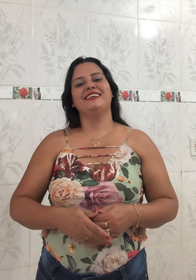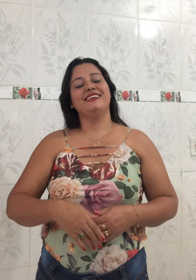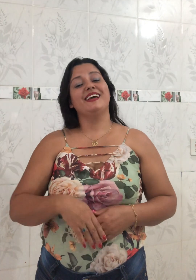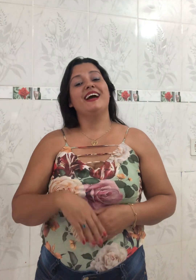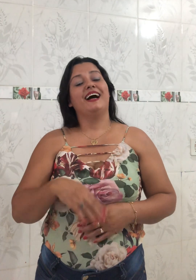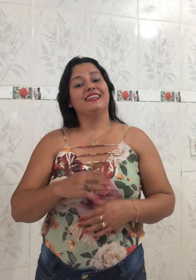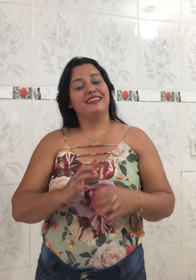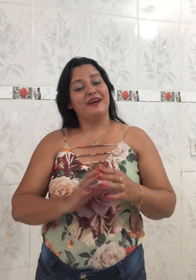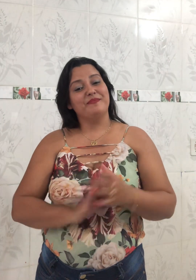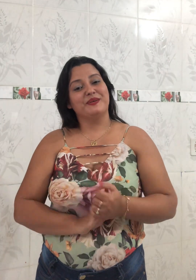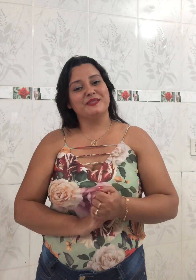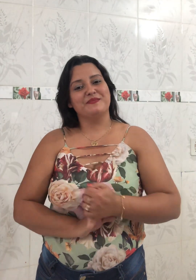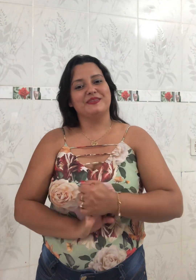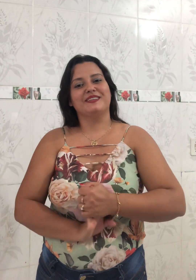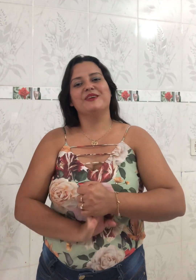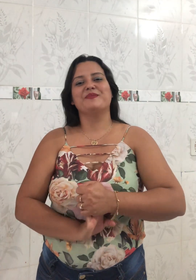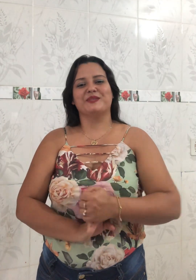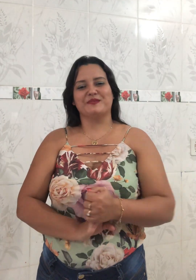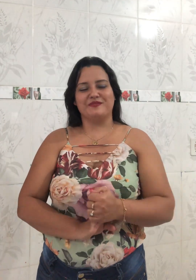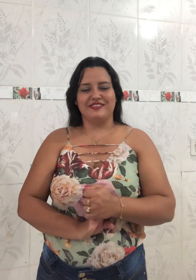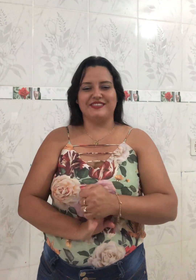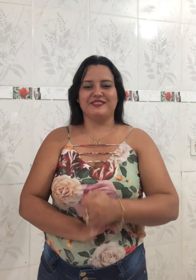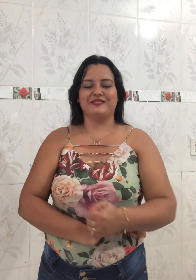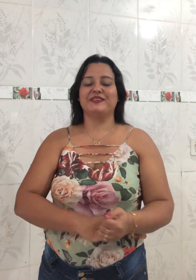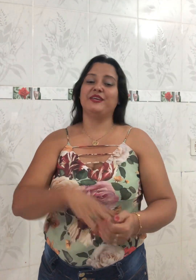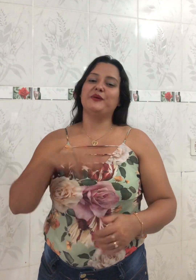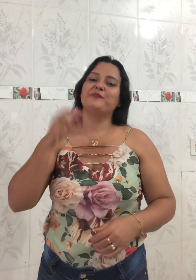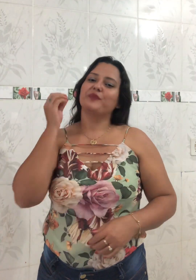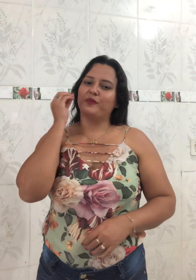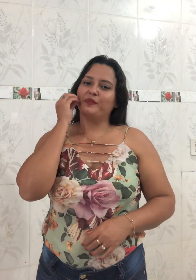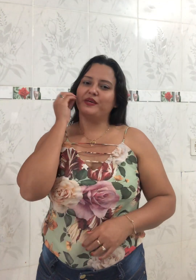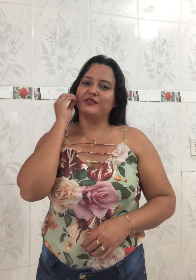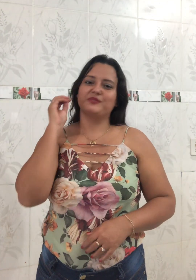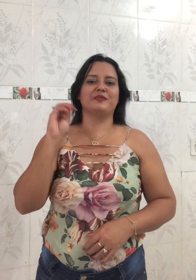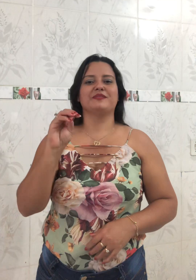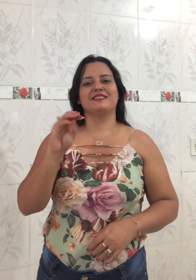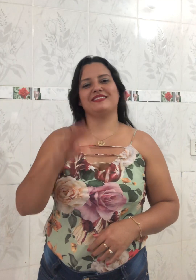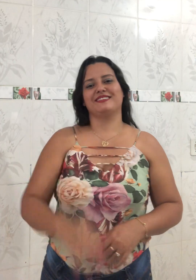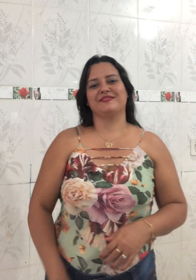e até o próximo vídeo e um beijo para vocês.